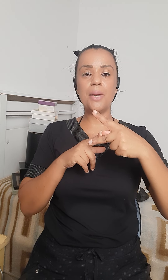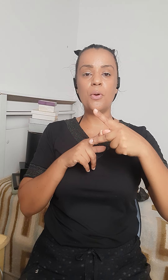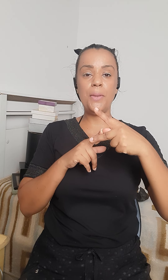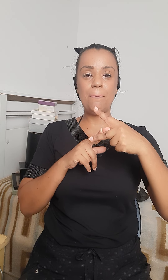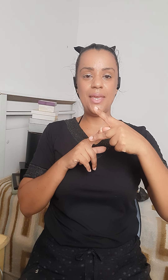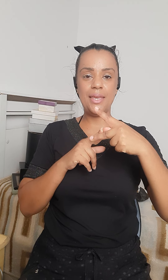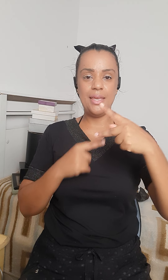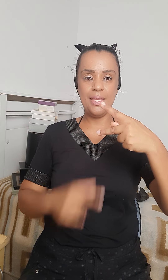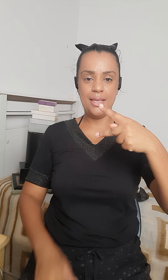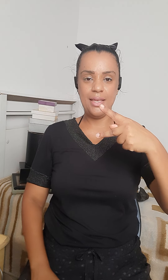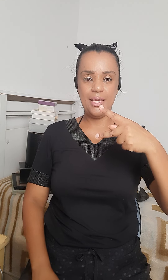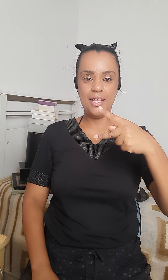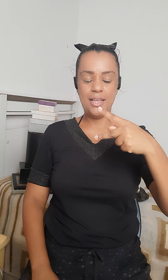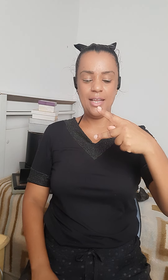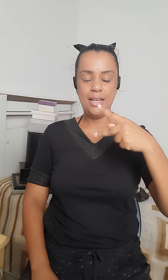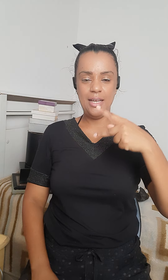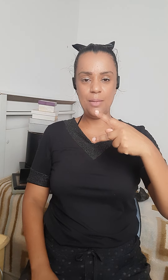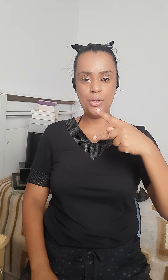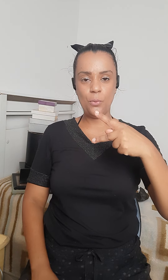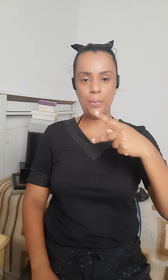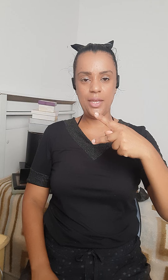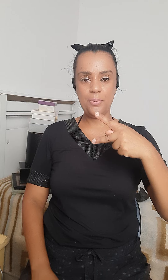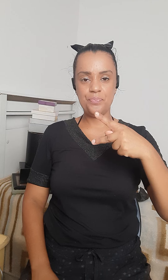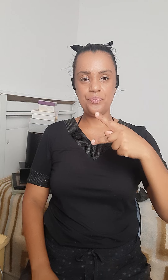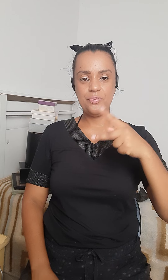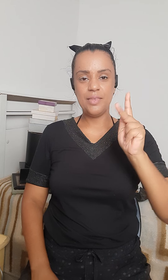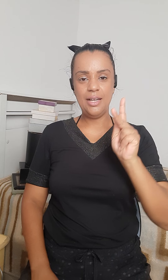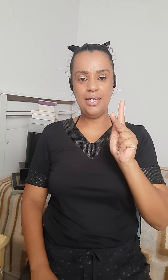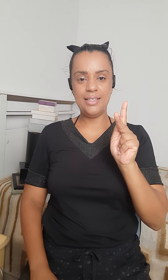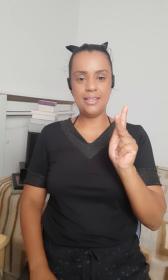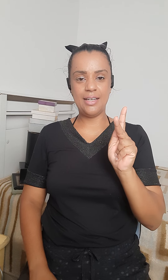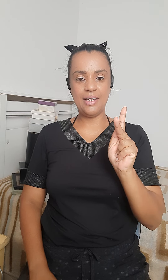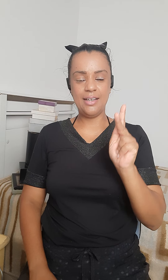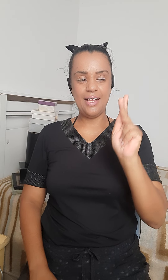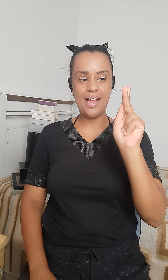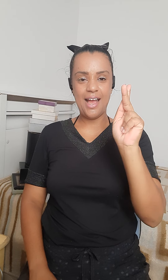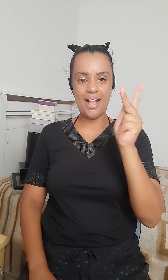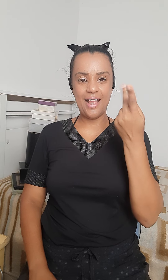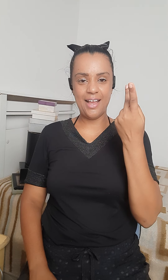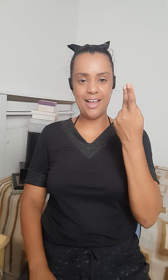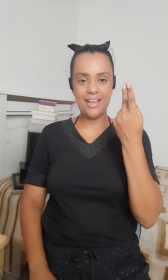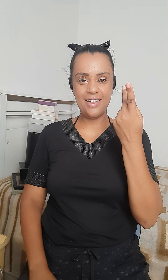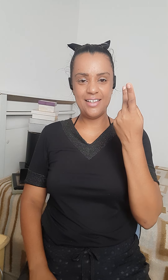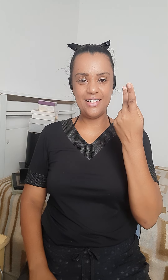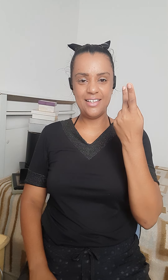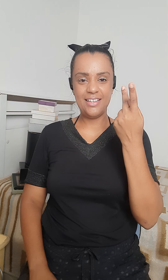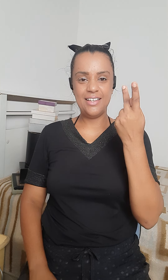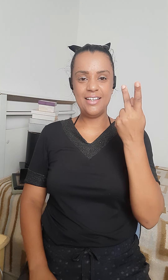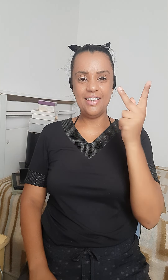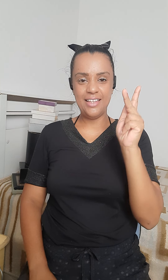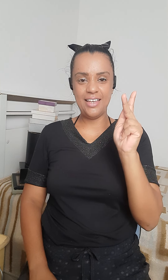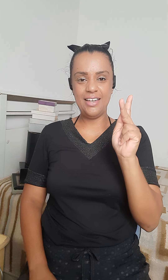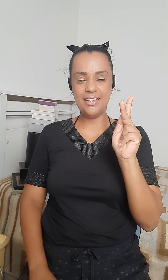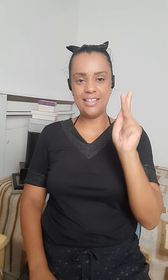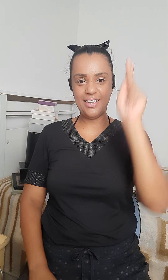mão em P. Lembra do P? Letra H, né? Letra